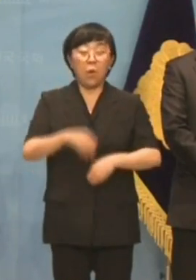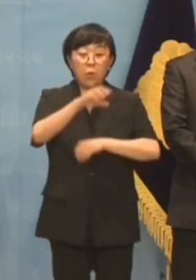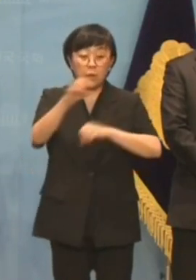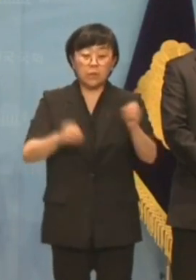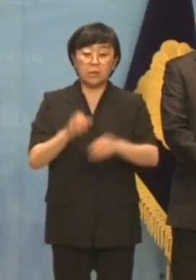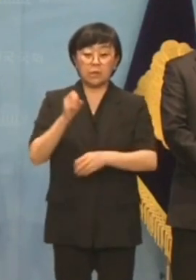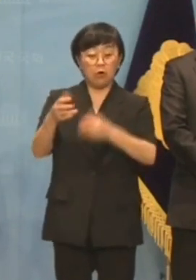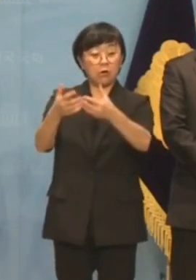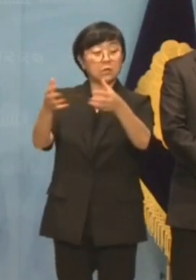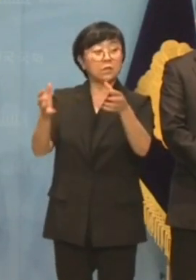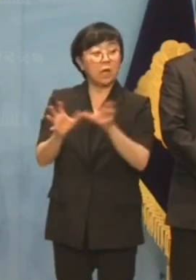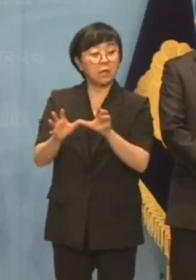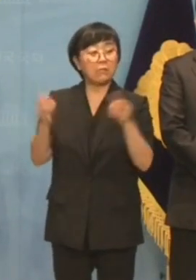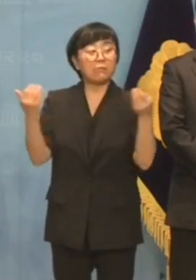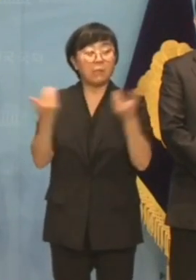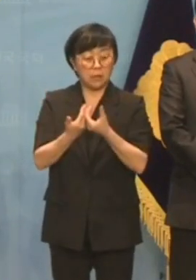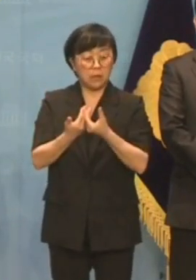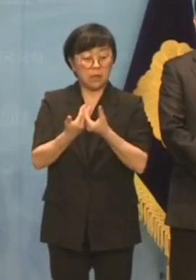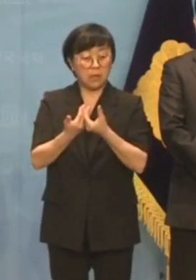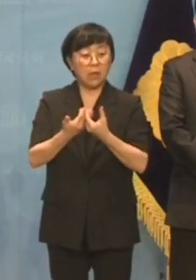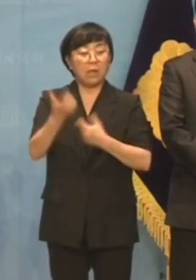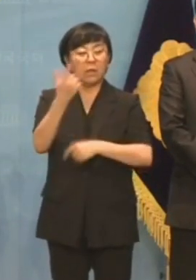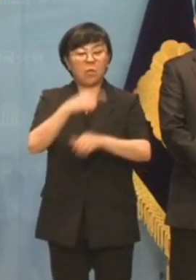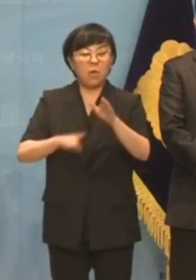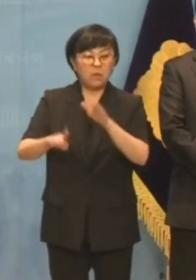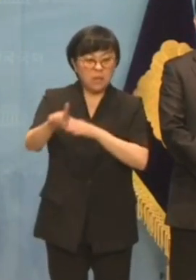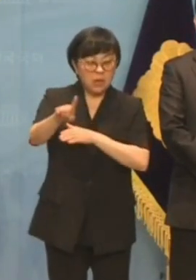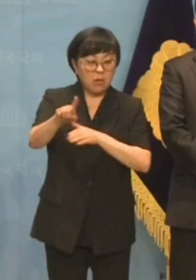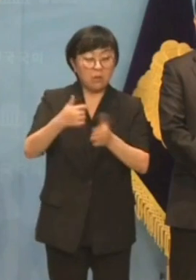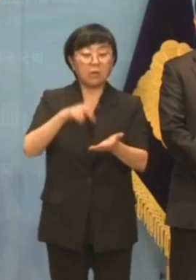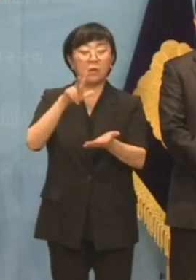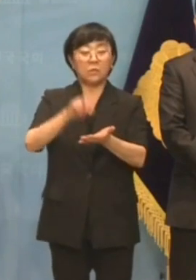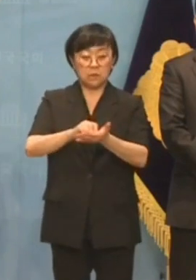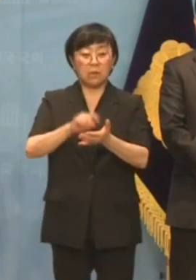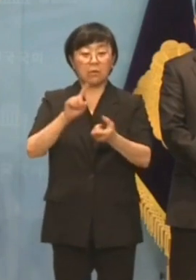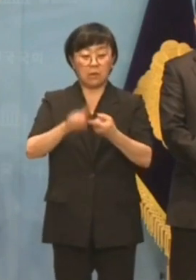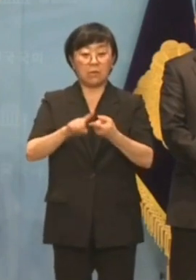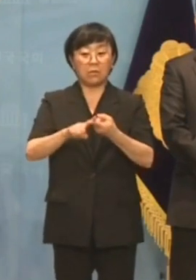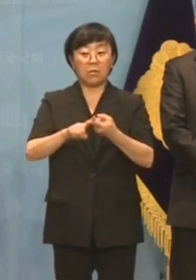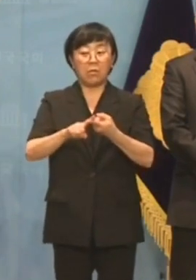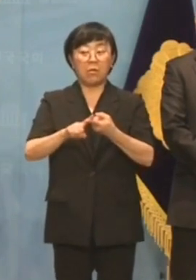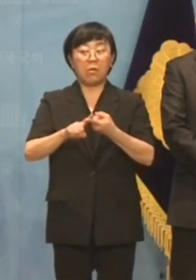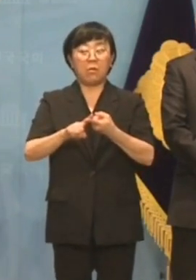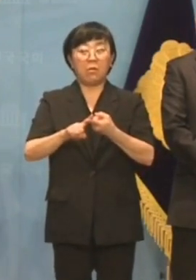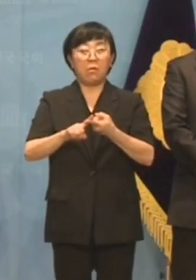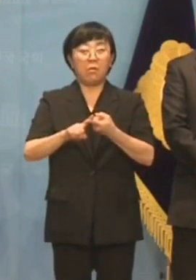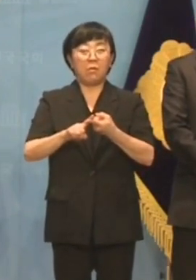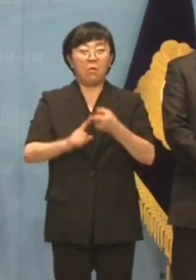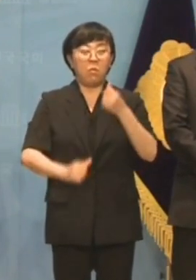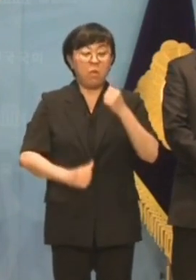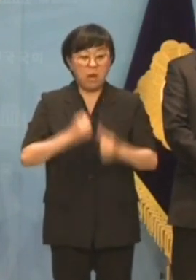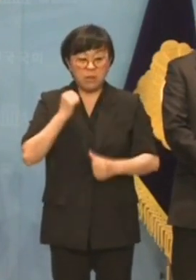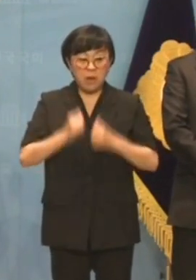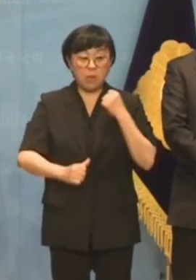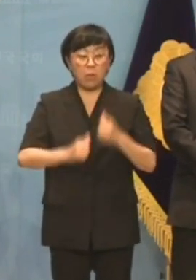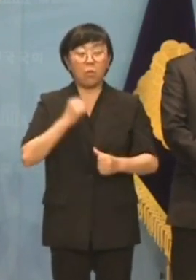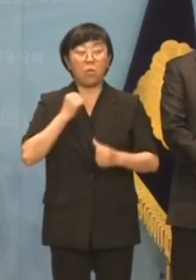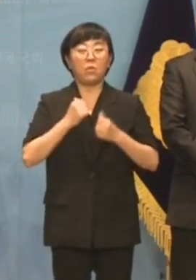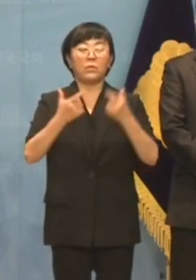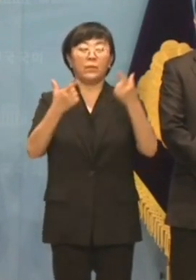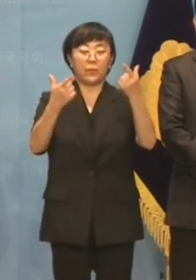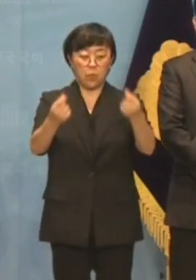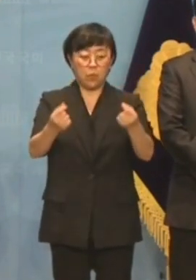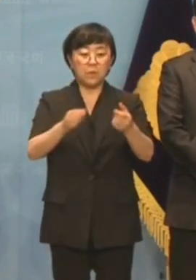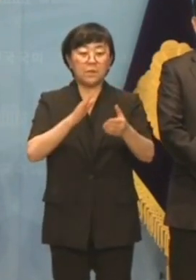오히려 여당이 거꾸로 더 나서서 이러한 문제들에 대해서 분노하고